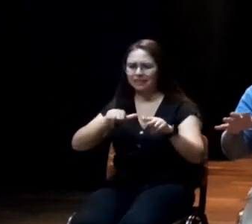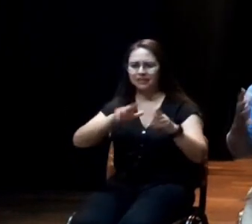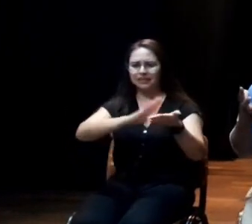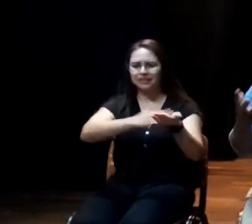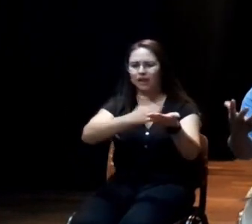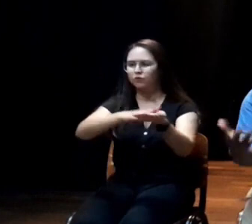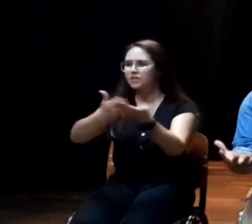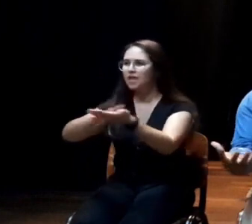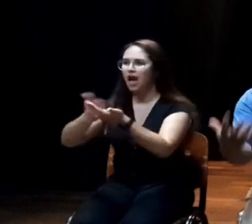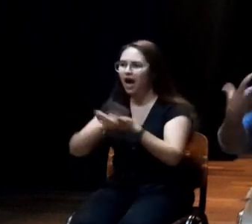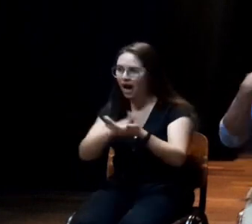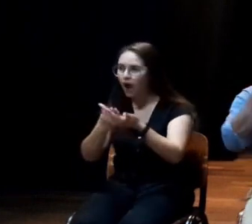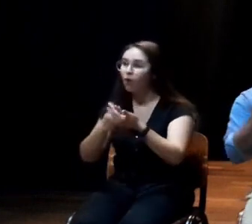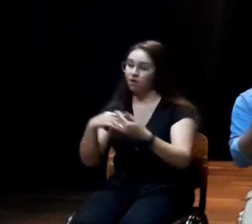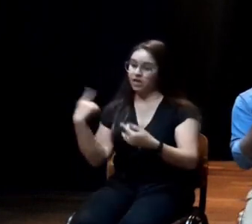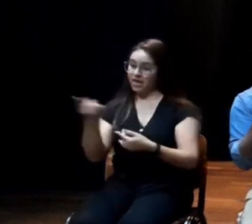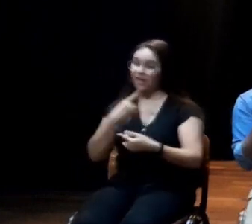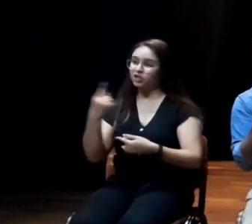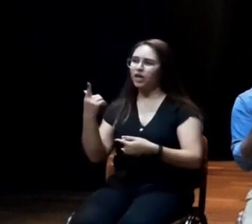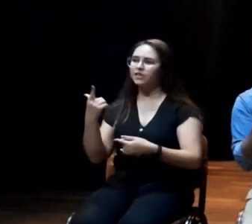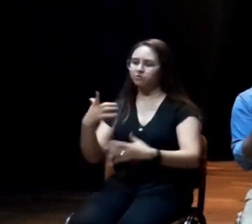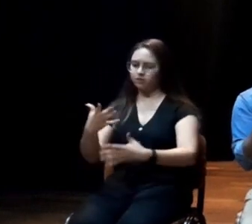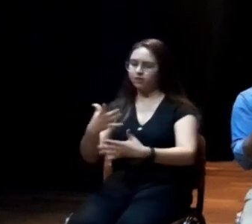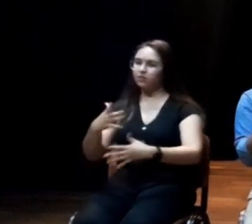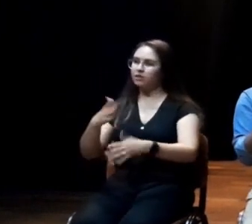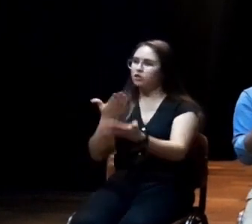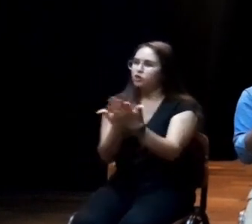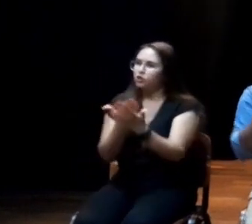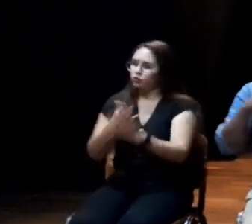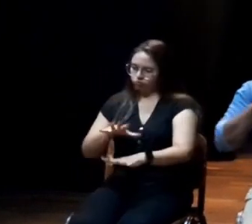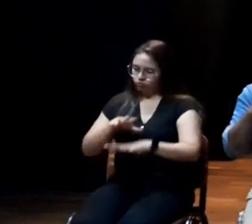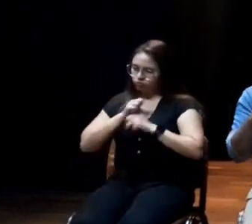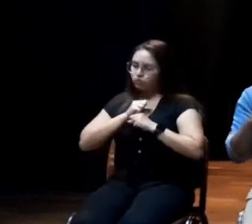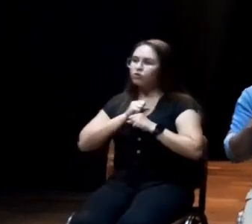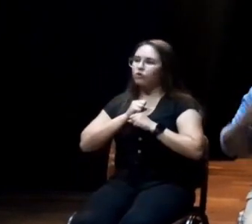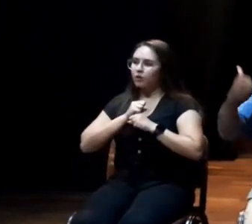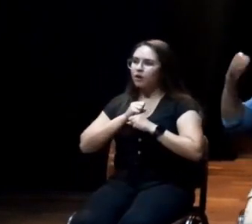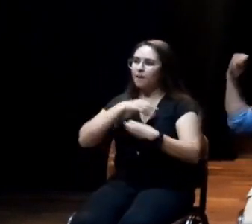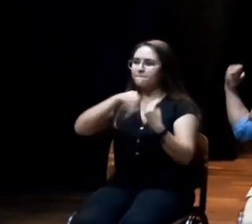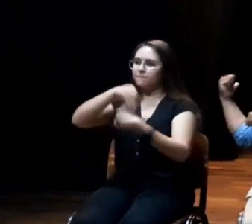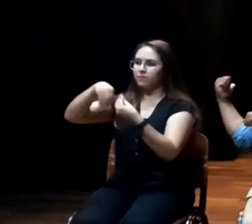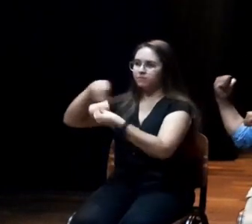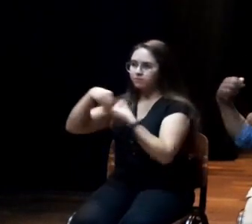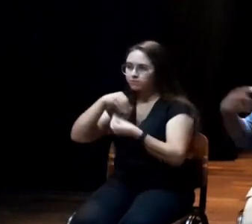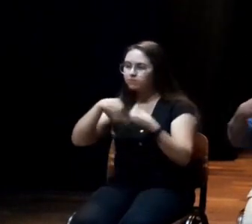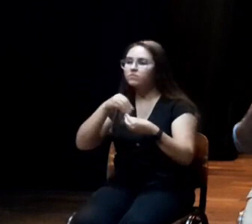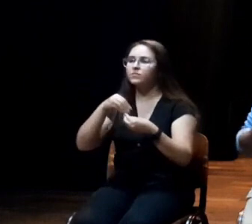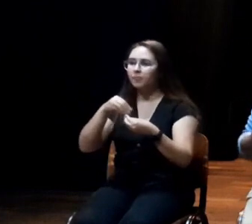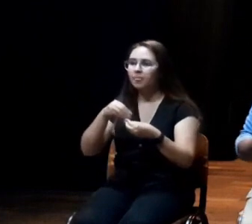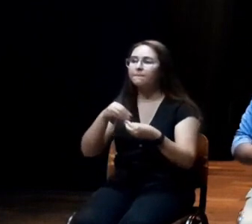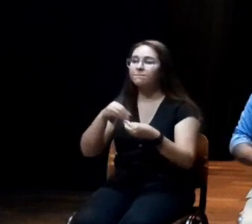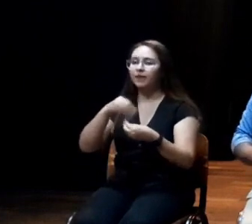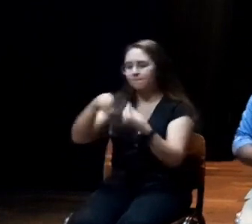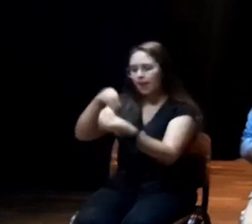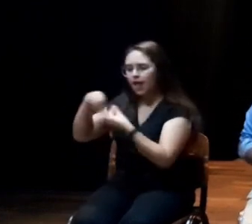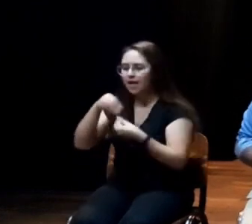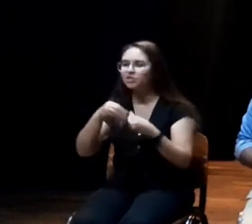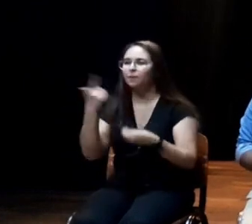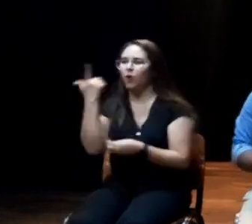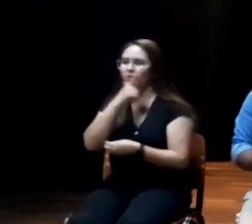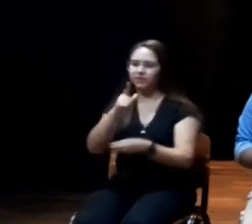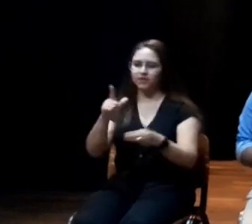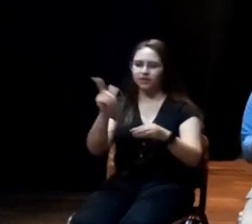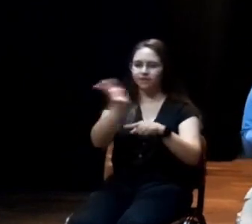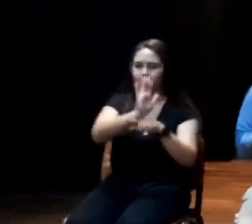tradução que a gente faz uma apropriação desses tipos de tradução, a gente mescla isso para trazer para a cena, a gente mescla isso para trazer